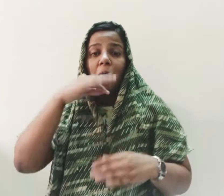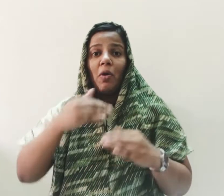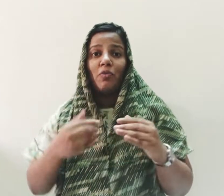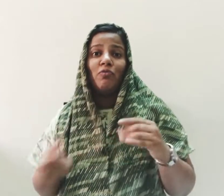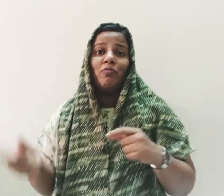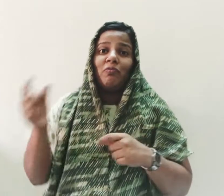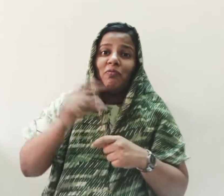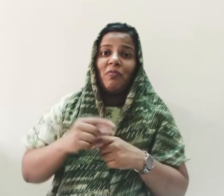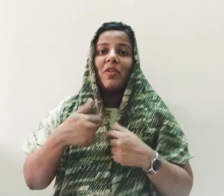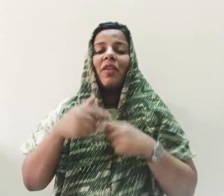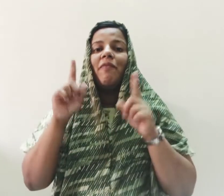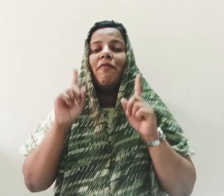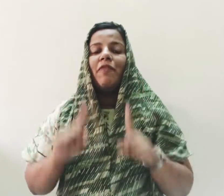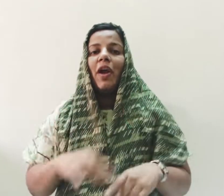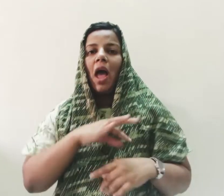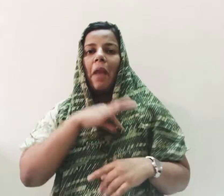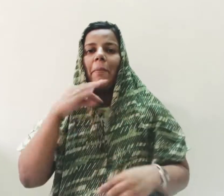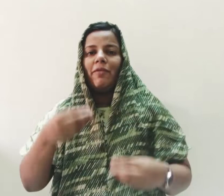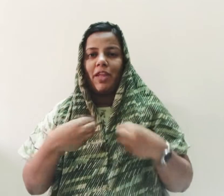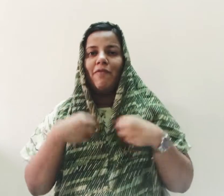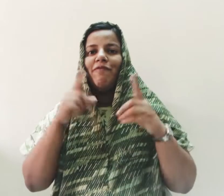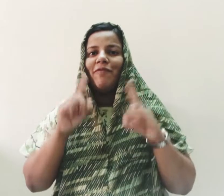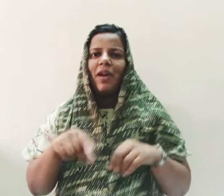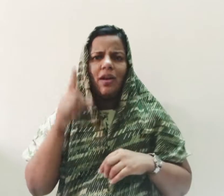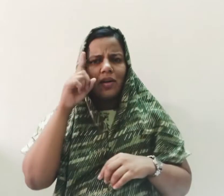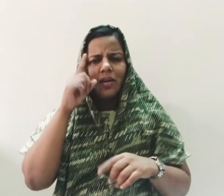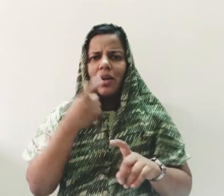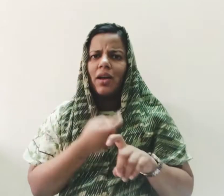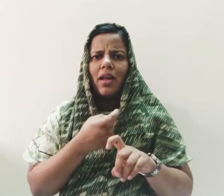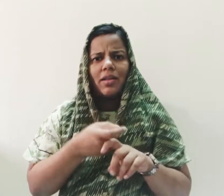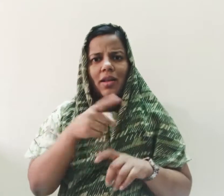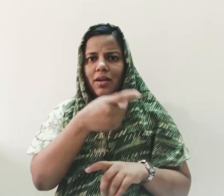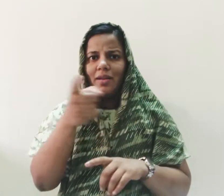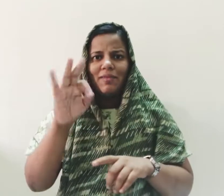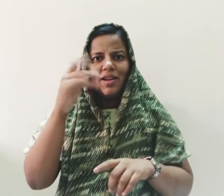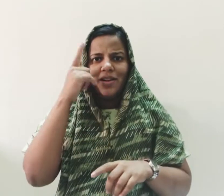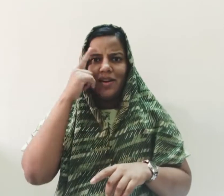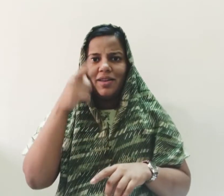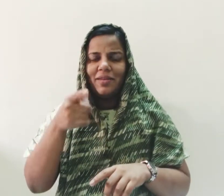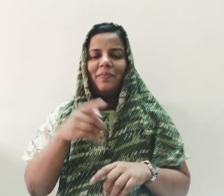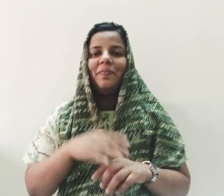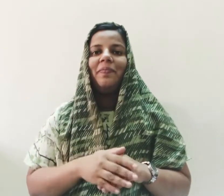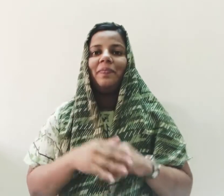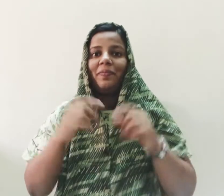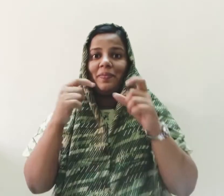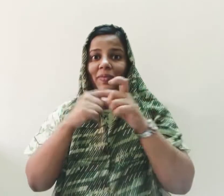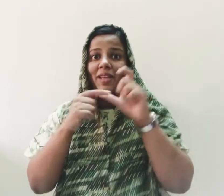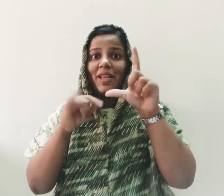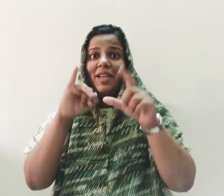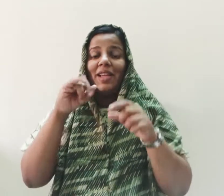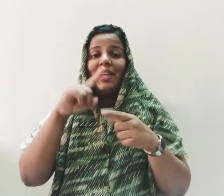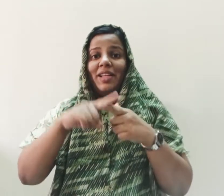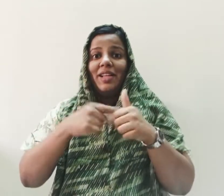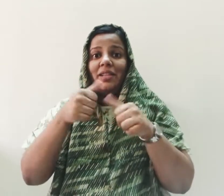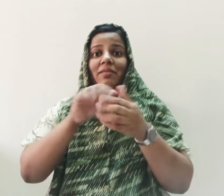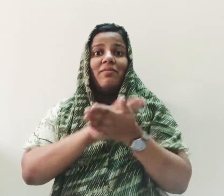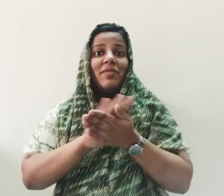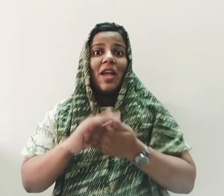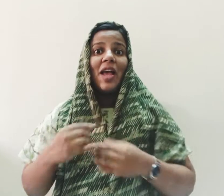ഇരട്ടിപ്പങ്ക് എൻ്റെ മേൽ വരുമാറാകട്ടെ എന്ന് പറഞ്ഞു. അമേൻ. നമുക്കെല്ലാവർക്കും ഈ ചരിത്രം അറിയാവുന്നതാണ്. ഏലിയാവ്, ഏലിയാവിൻ്റെ കഥ നമുക്കറിയാം,